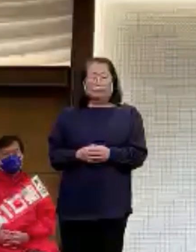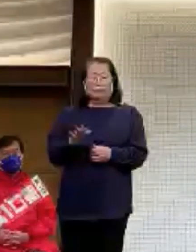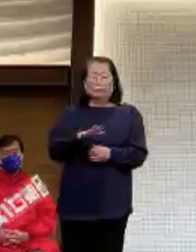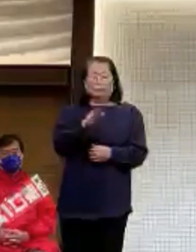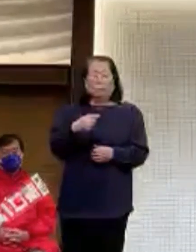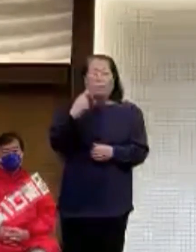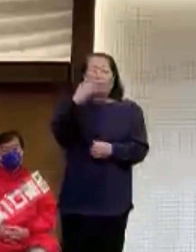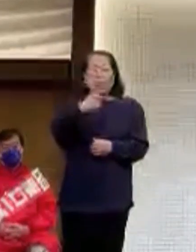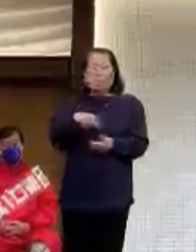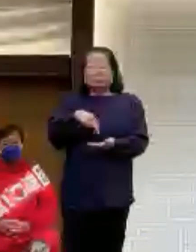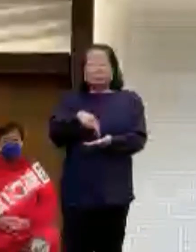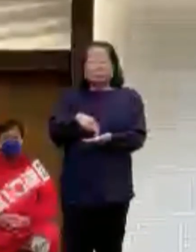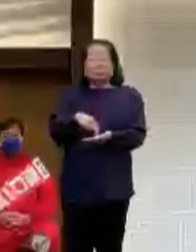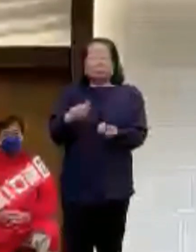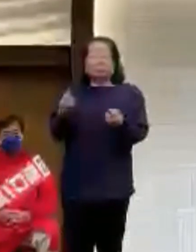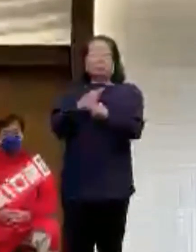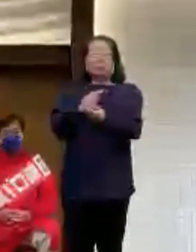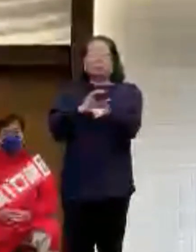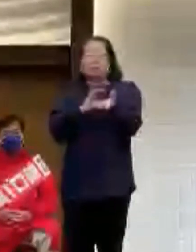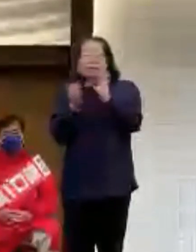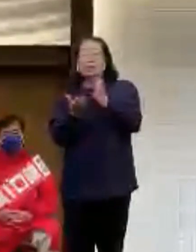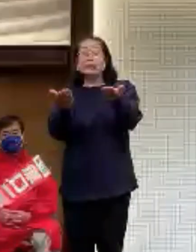原口候補に書いてもらいましょう。